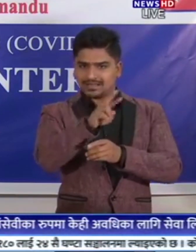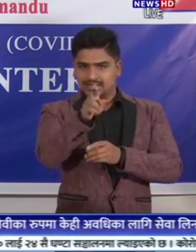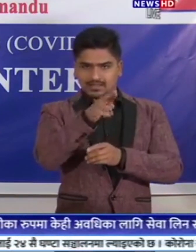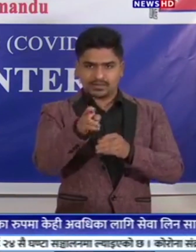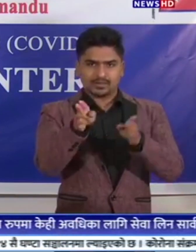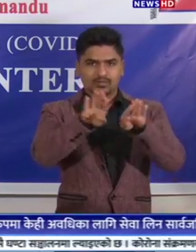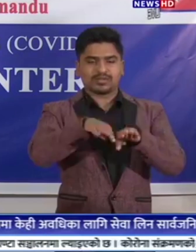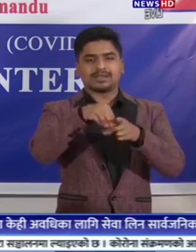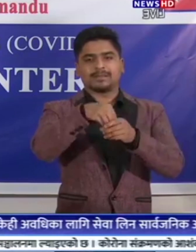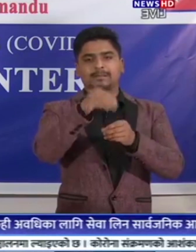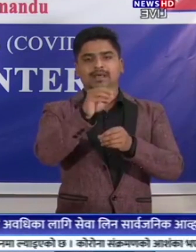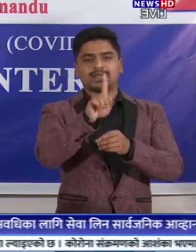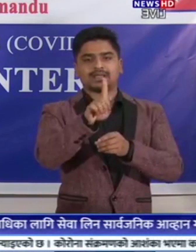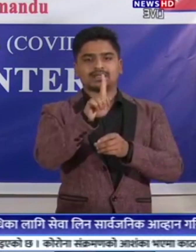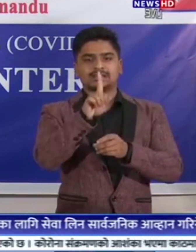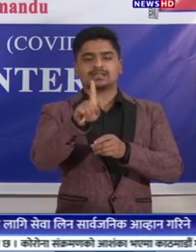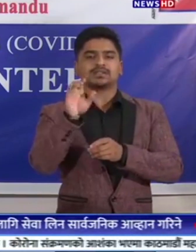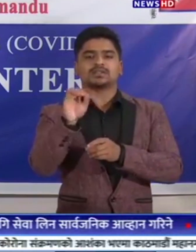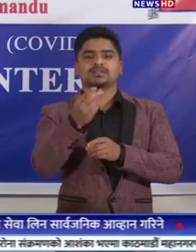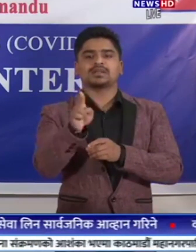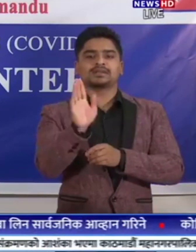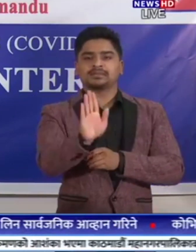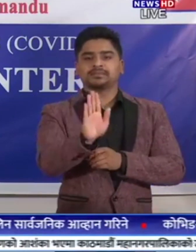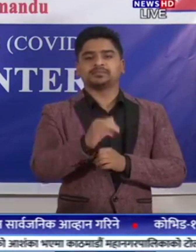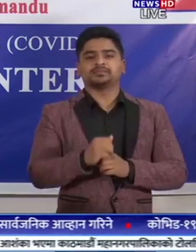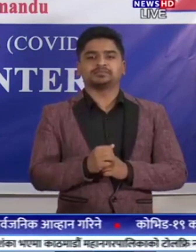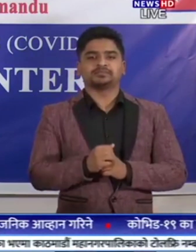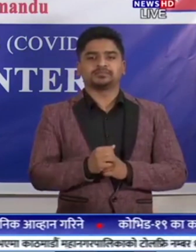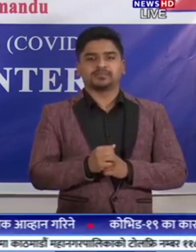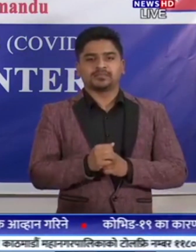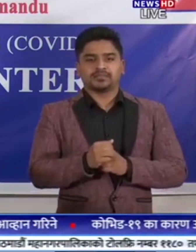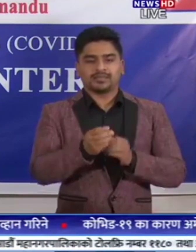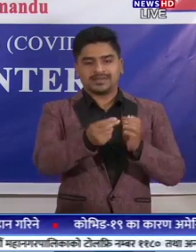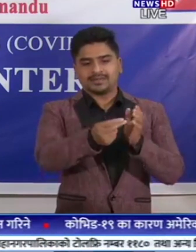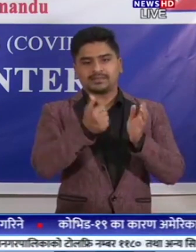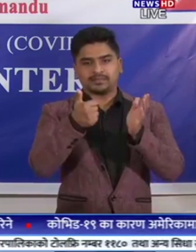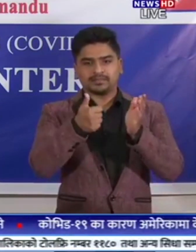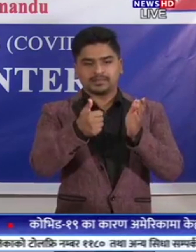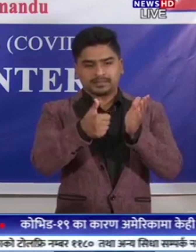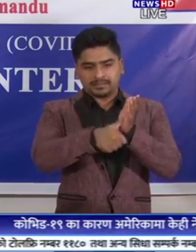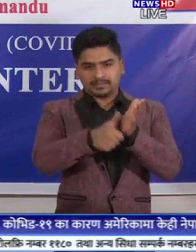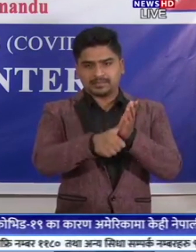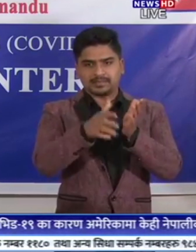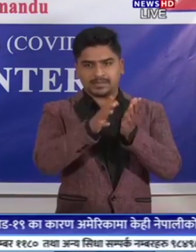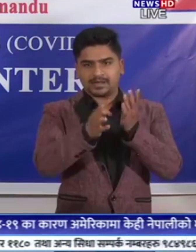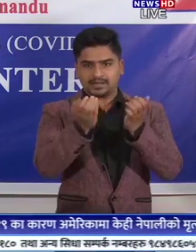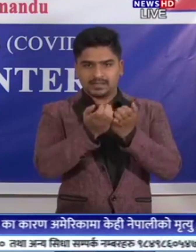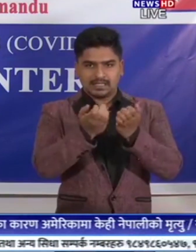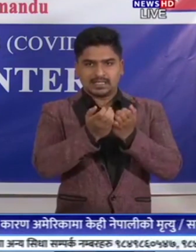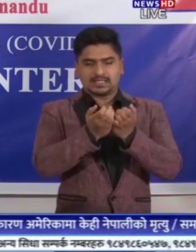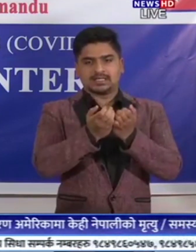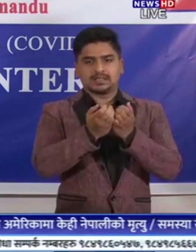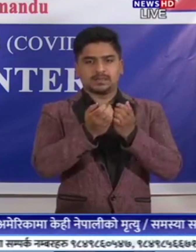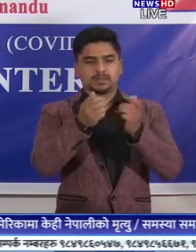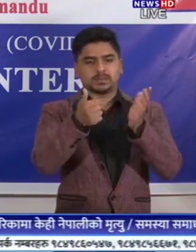उपत्यका बाईरका 110 साना उनुँँँँँच, यो रैपिड डाग्नोस्टिक टेस्ट बाटा गरी ने परिक्षेन